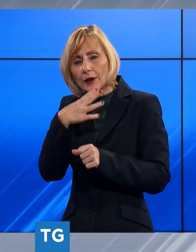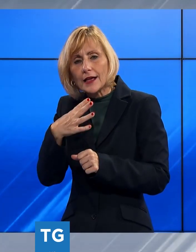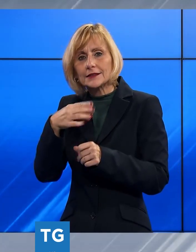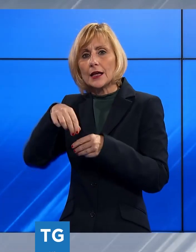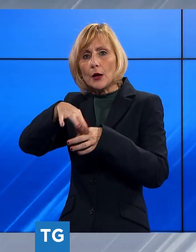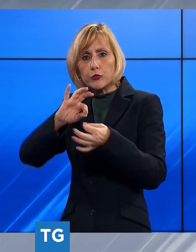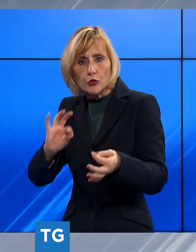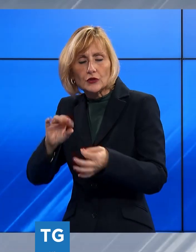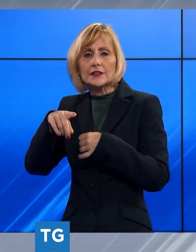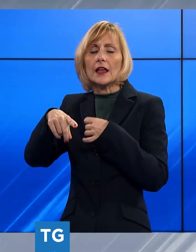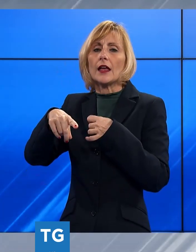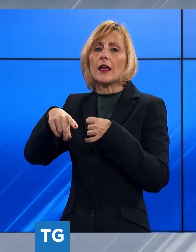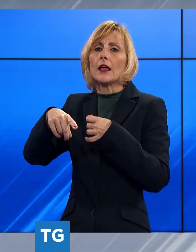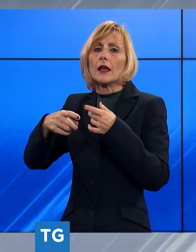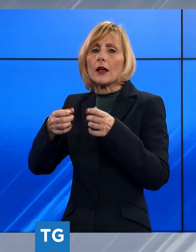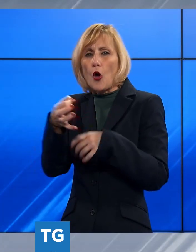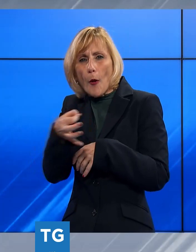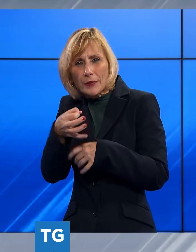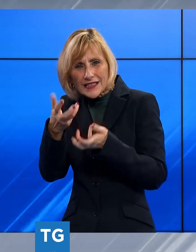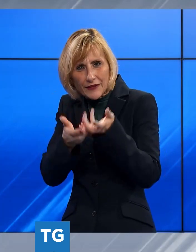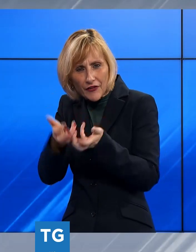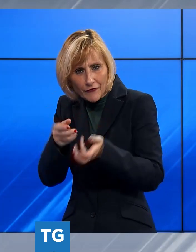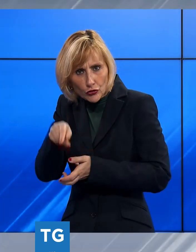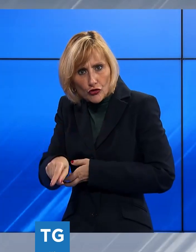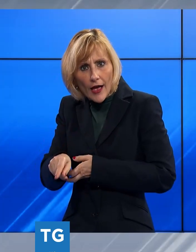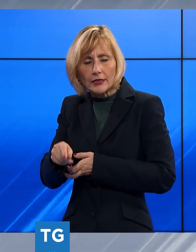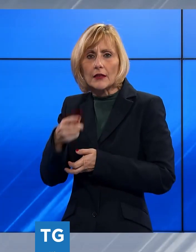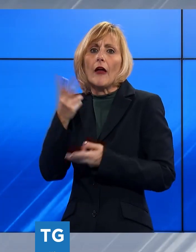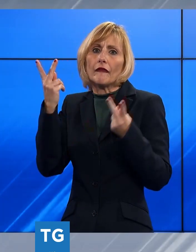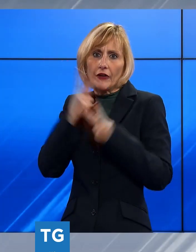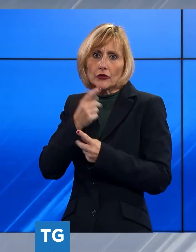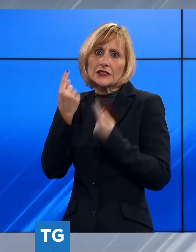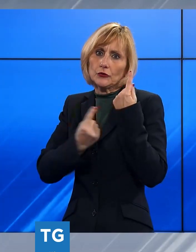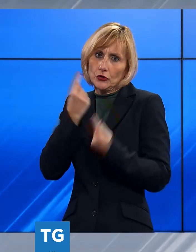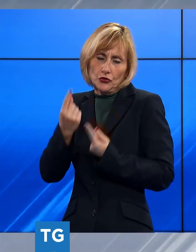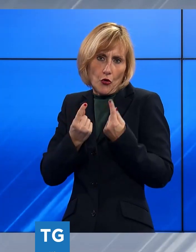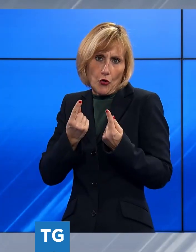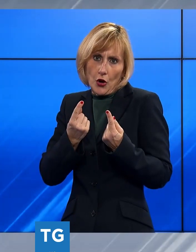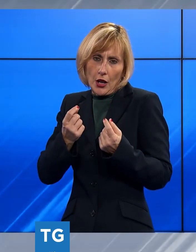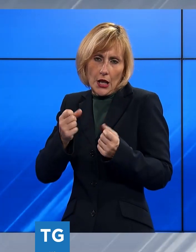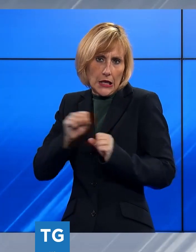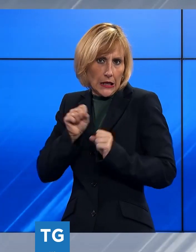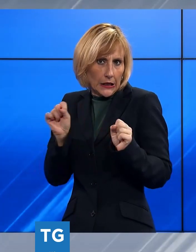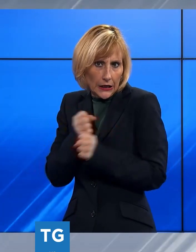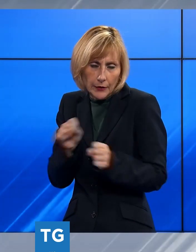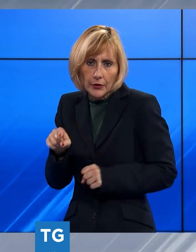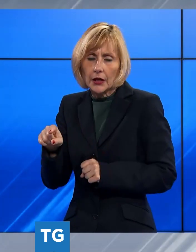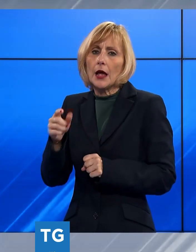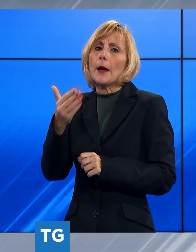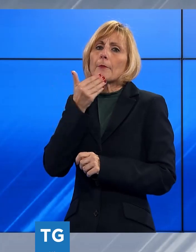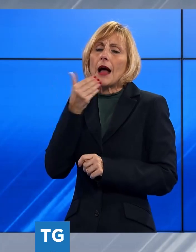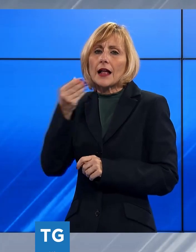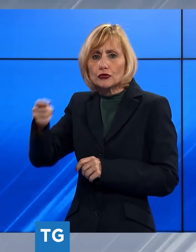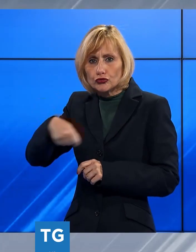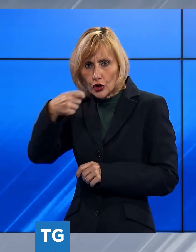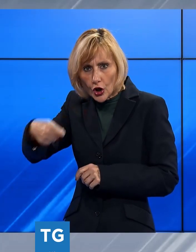effervescenti buste effervescenti che la situazione è abbastanza Incredibile anche l'antibiotici mancano antinfiammatori mancano sciroppi